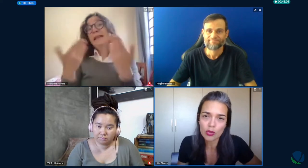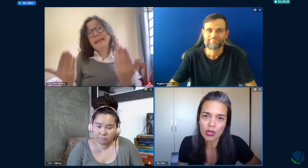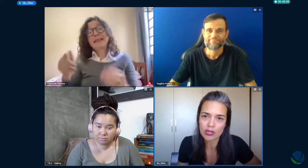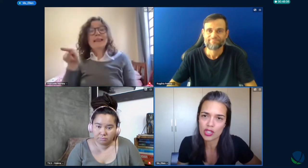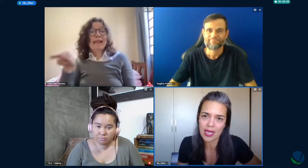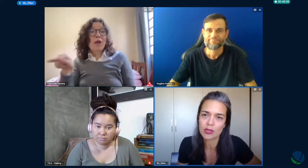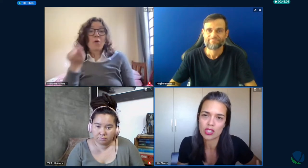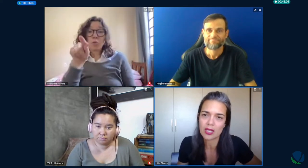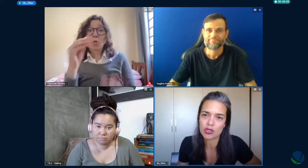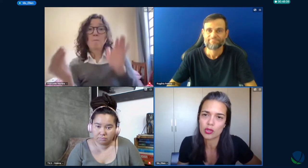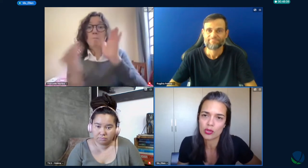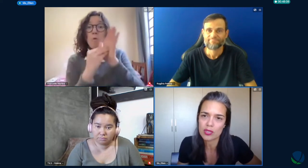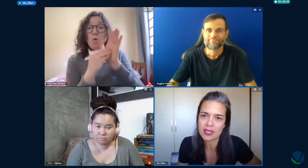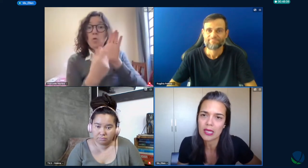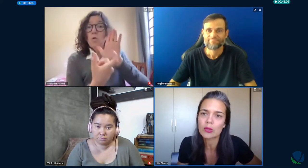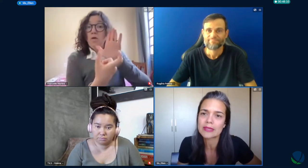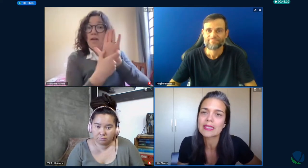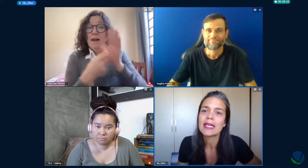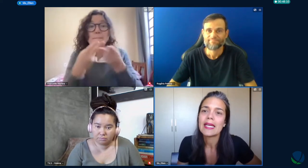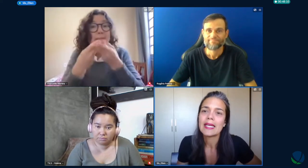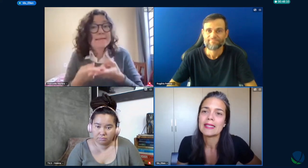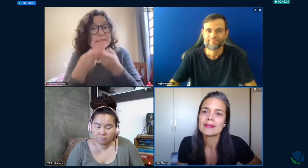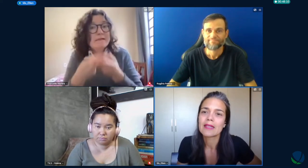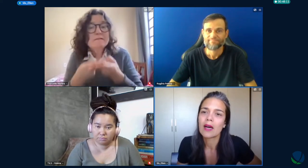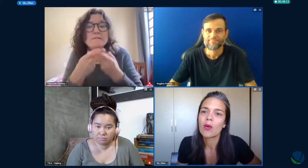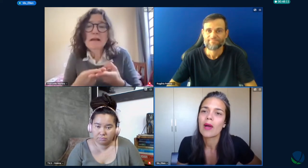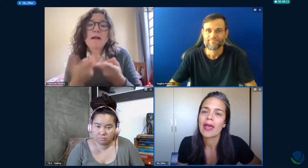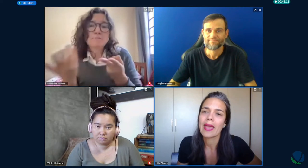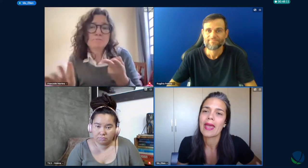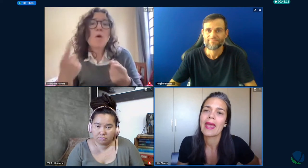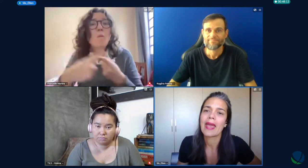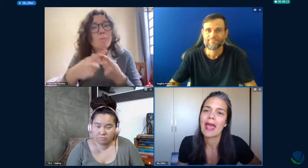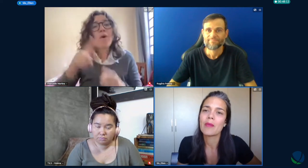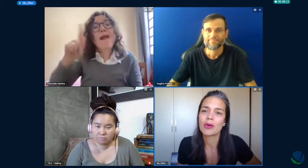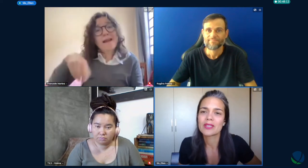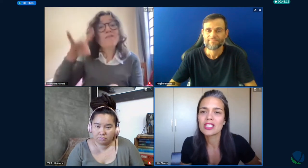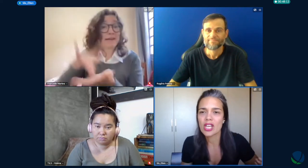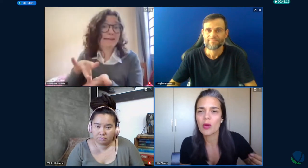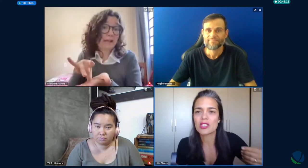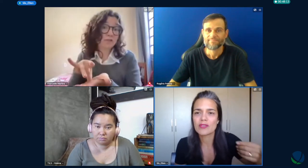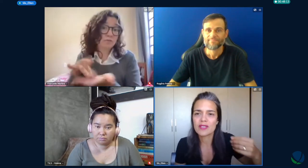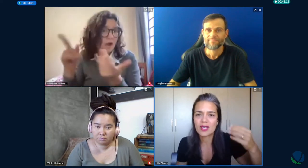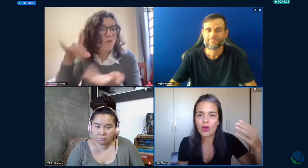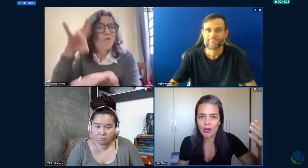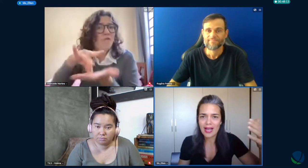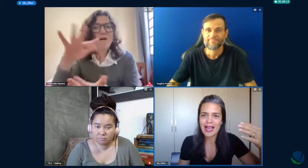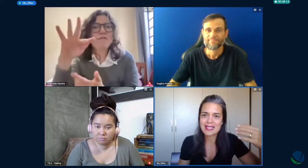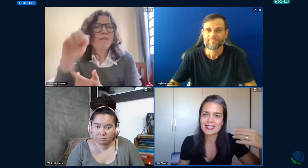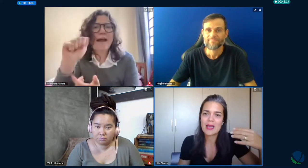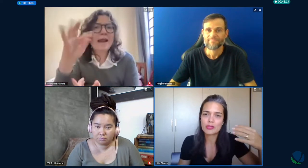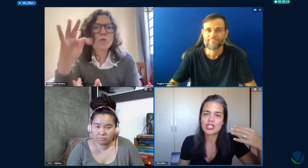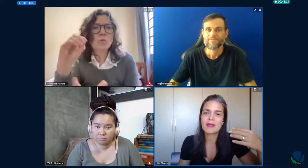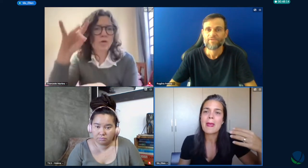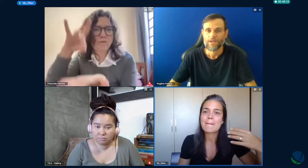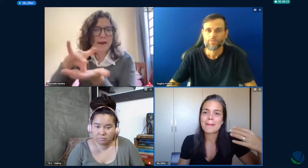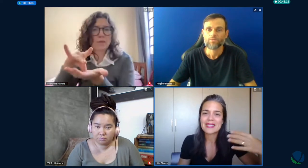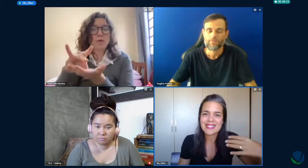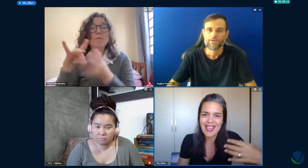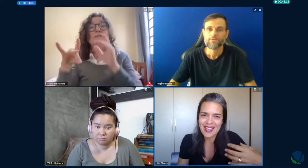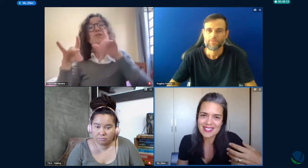coisas que são do nosso direito, direito de todos os cidadãos. Então, é importante realmente você colocar esse termo